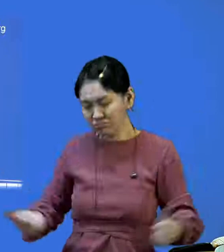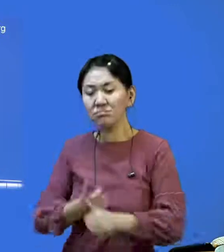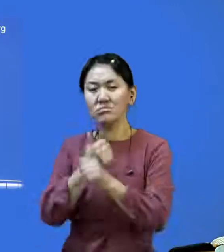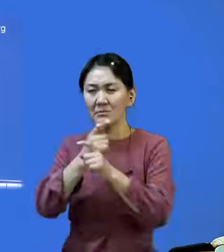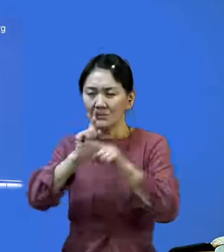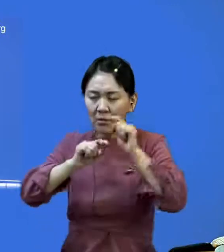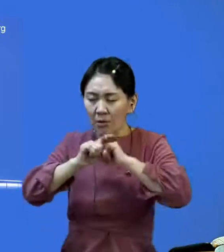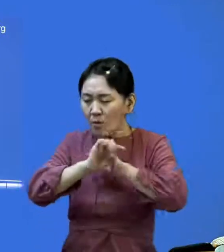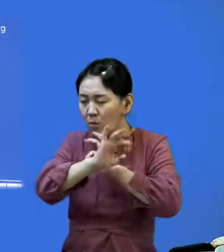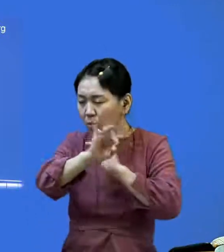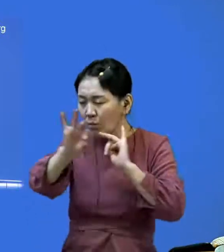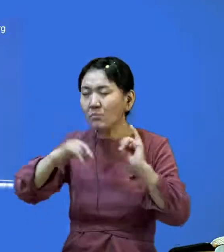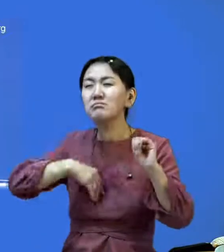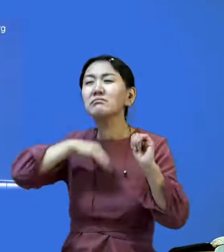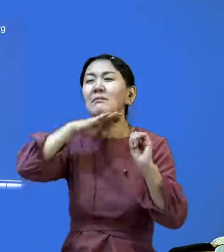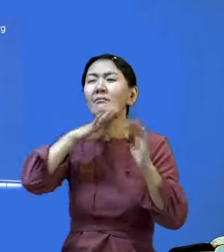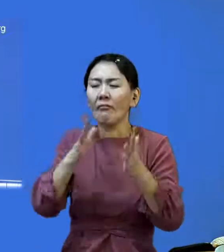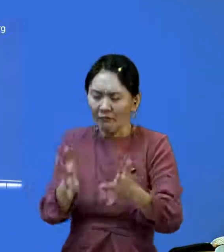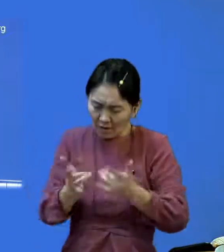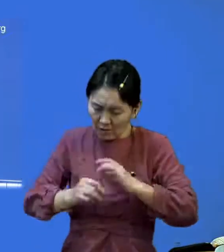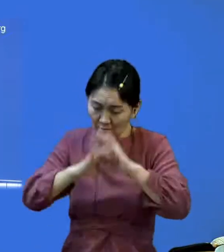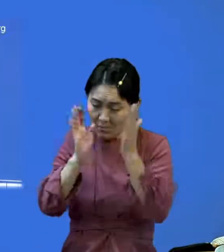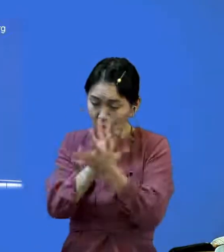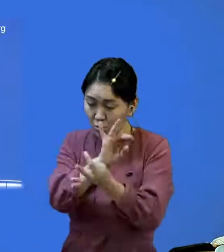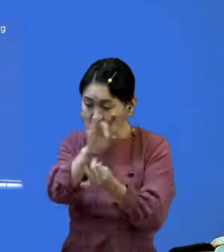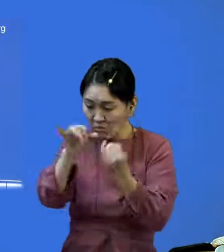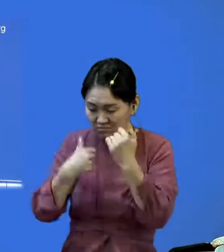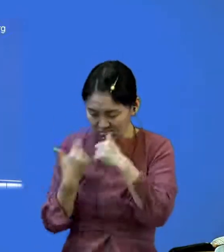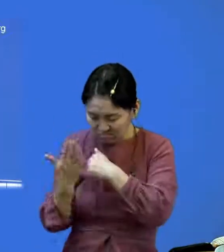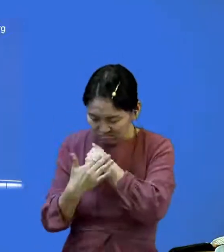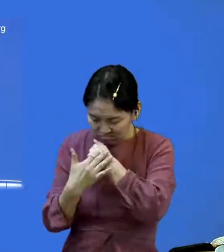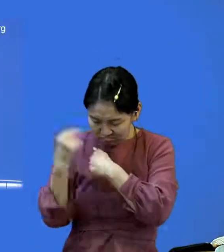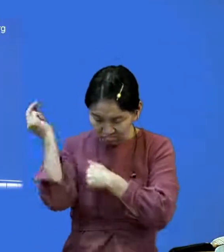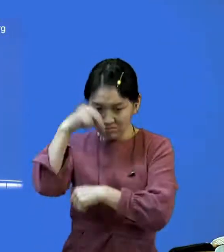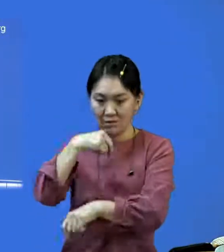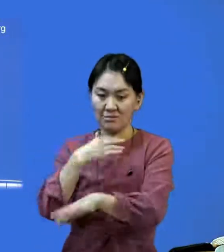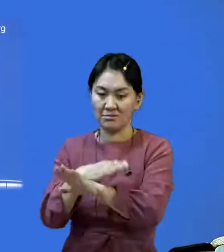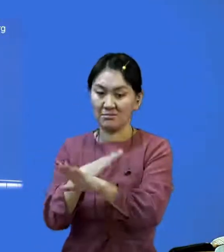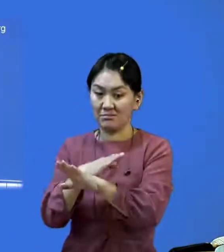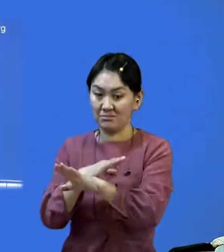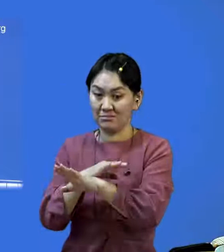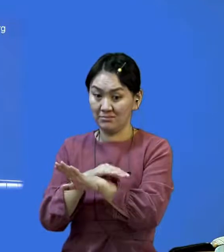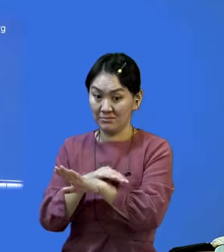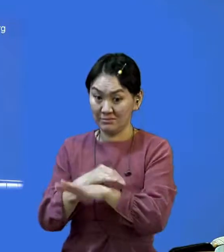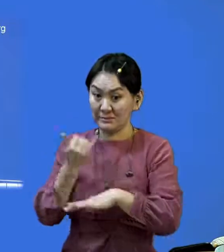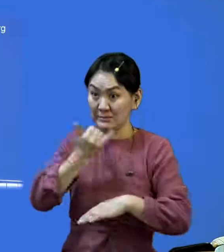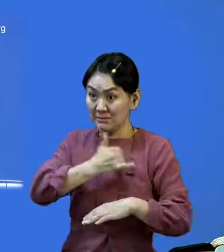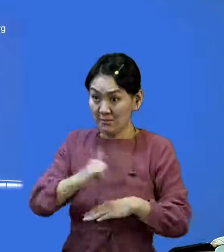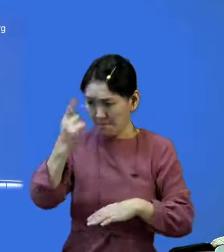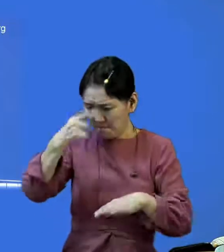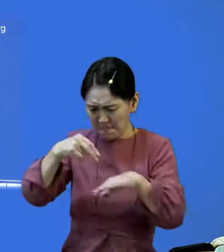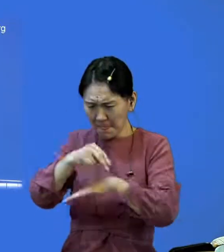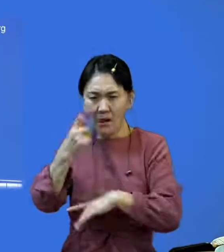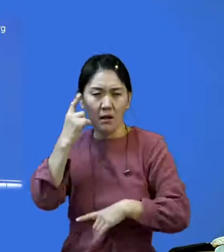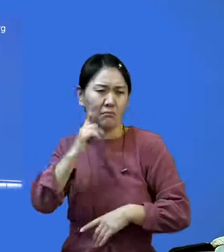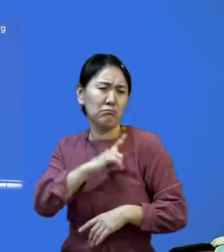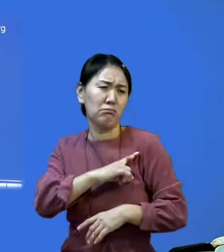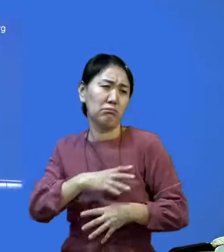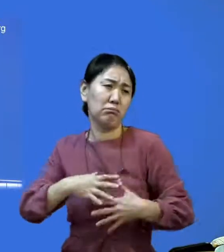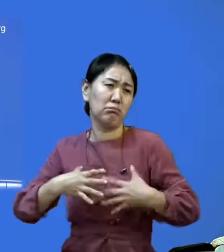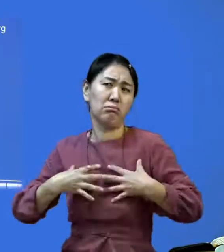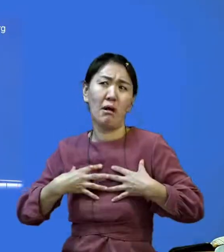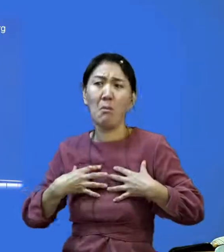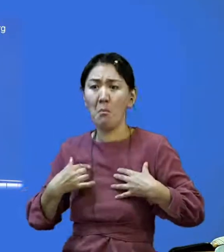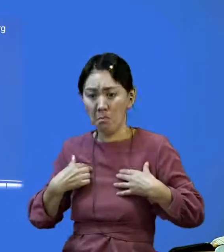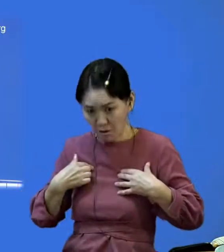нөхцөл байдал цадгалан болон өсөглөн байхад аль алинд нь суралцсан. Зарим үед бол Паул илбэг хангалуун байх үеч